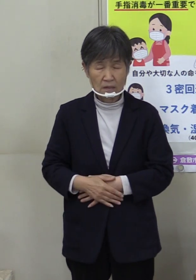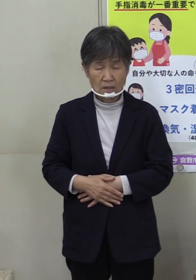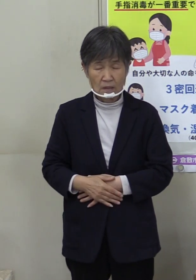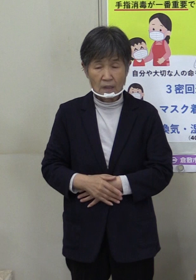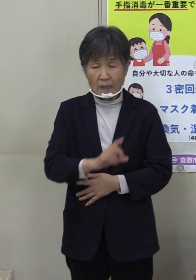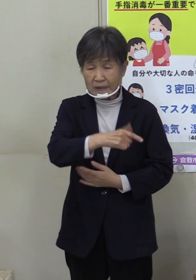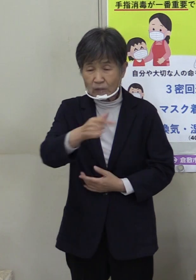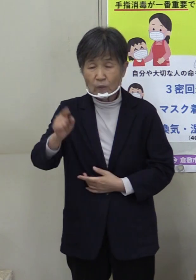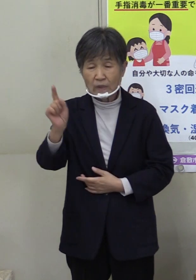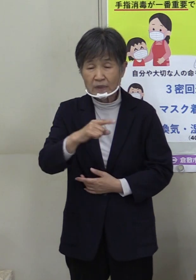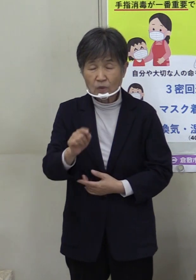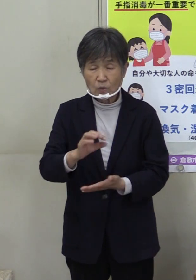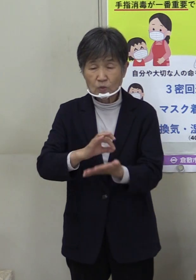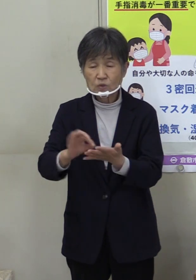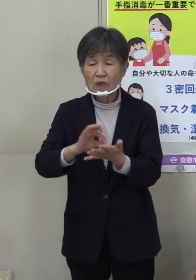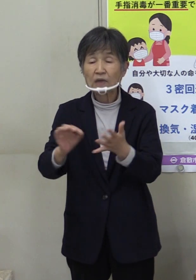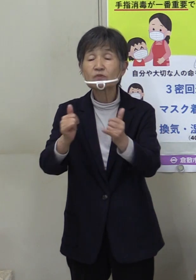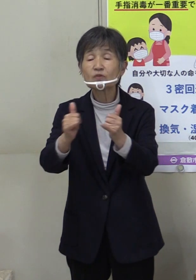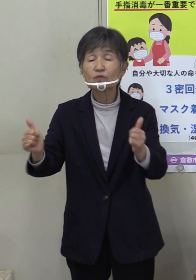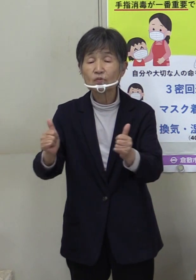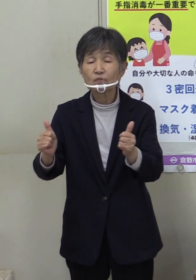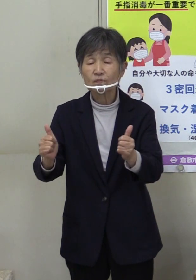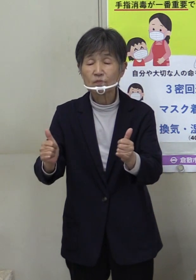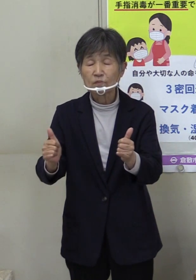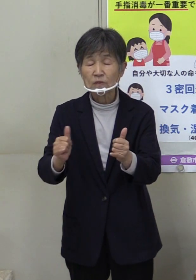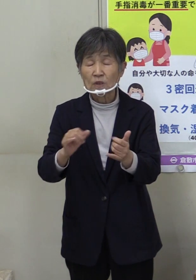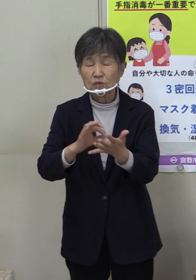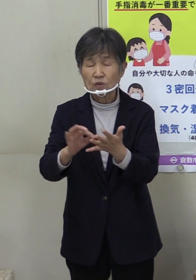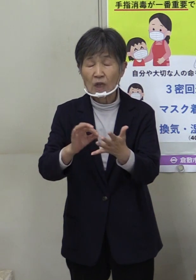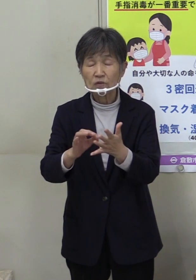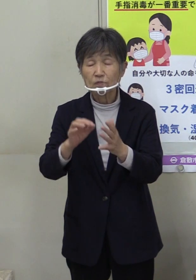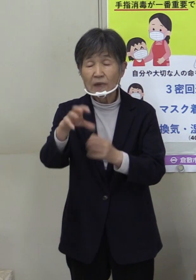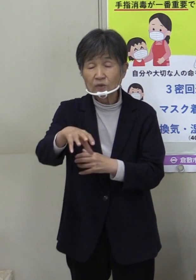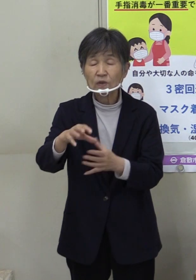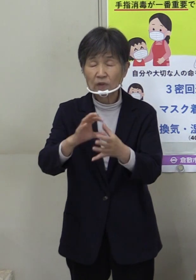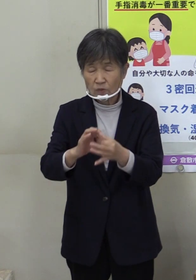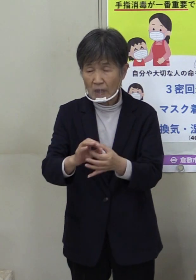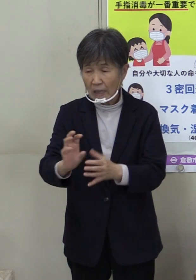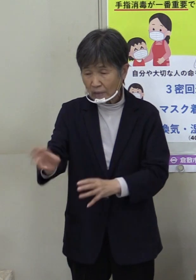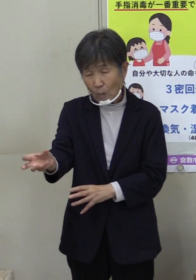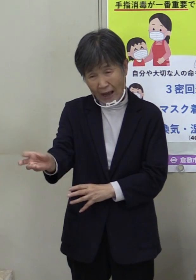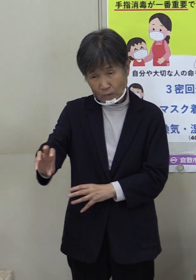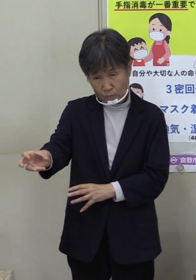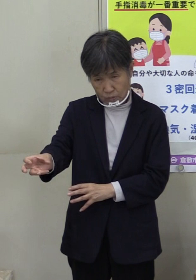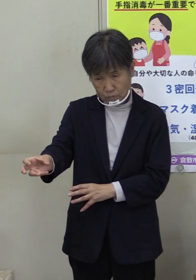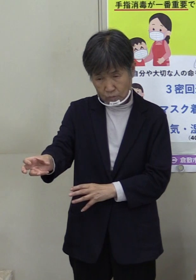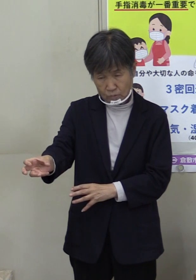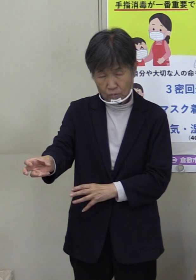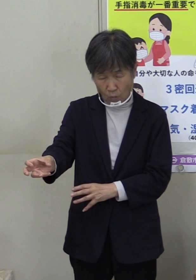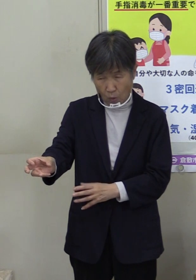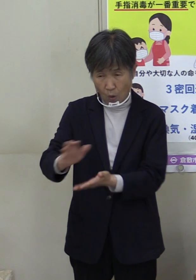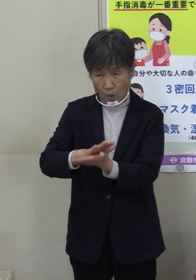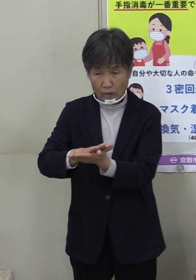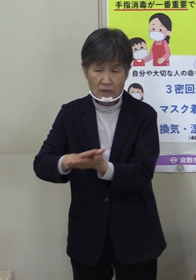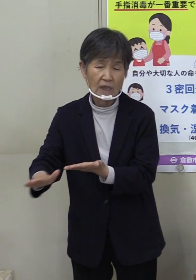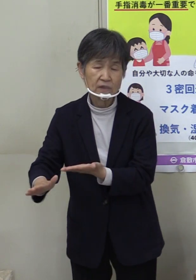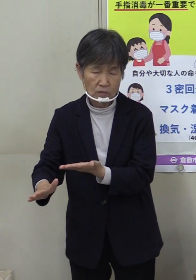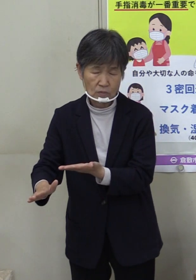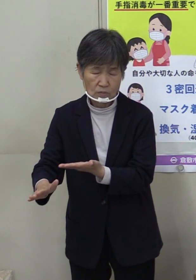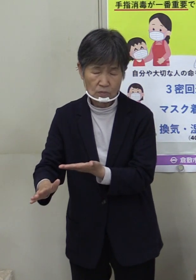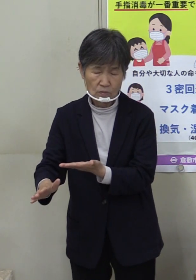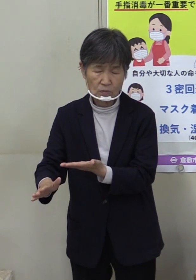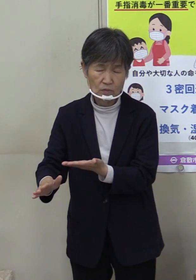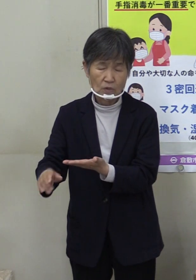不特定多数の方が利用されるわけですから、ドアノブとかそういうようなところの清掃、消